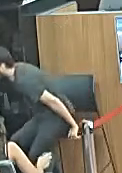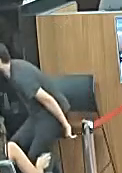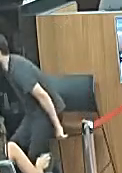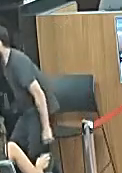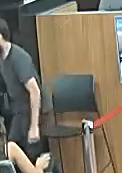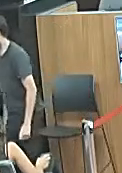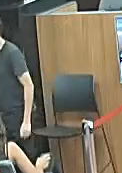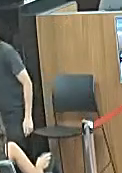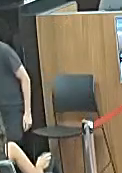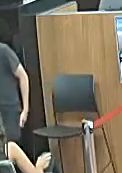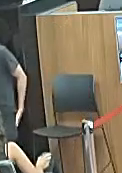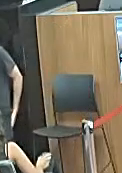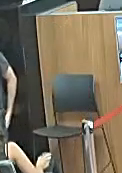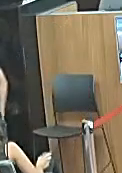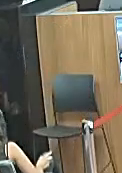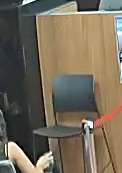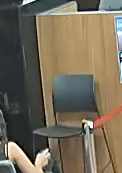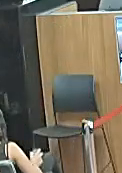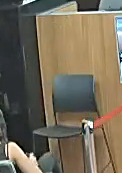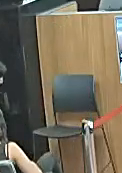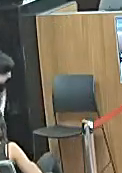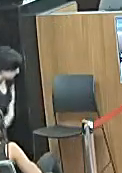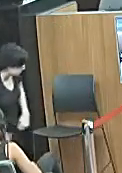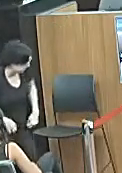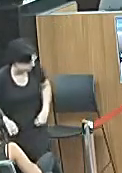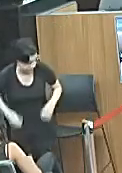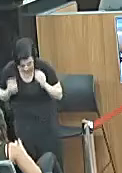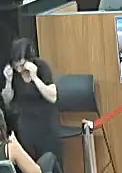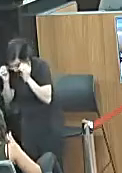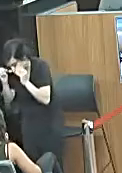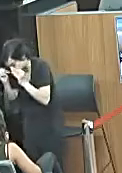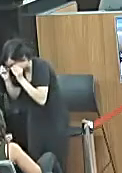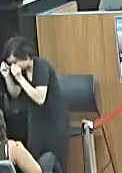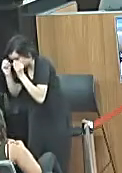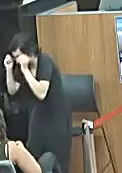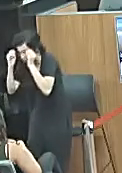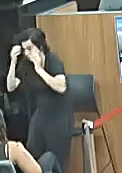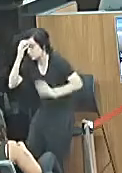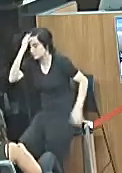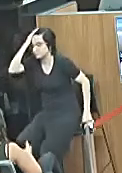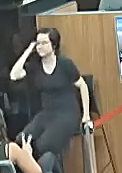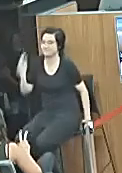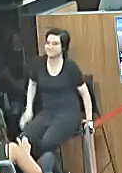é relatório dos grupos de trabalho de varginha